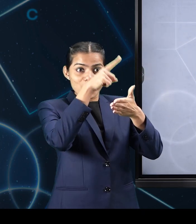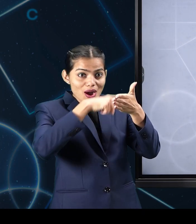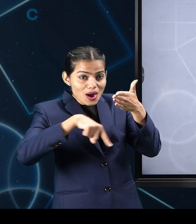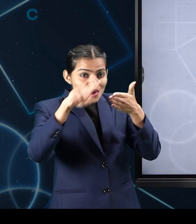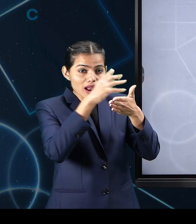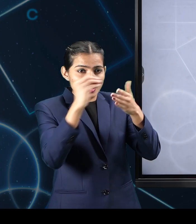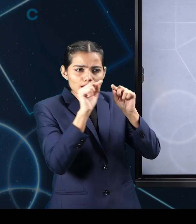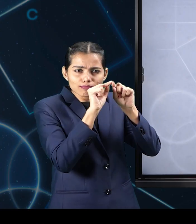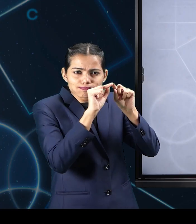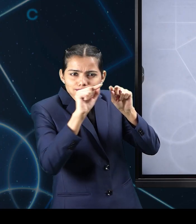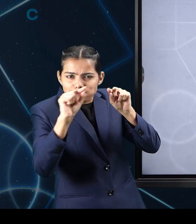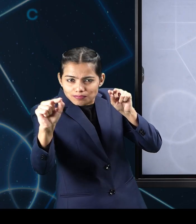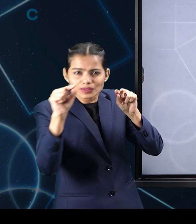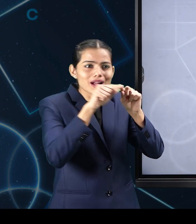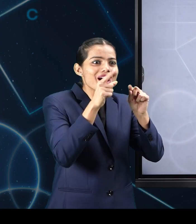एक विमान में वृत्त और रेखा